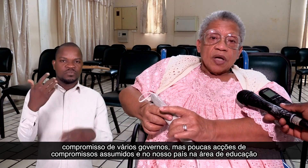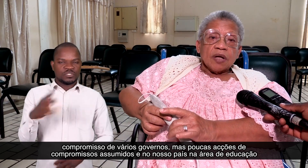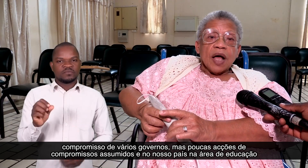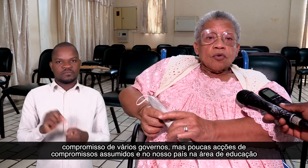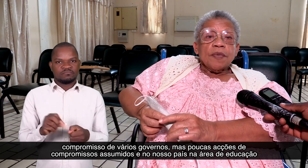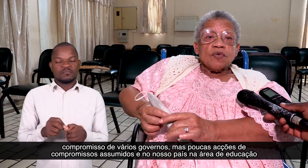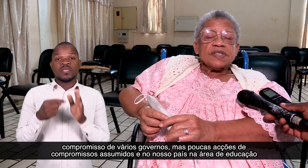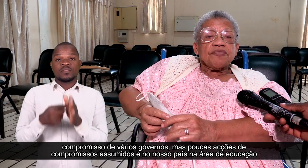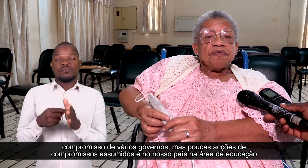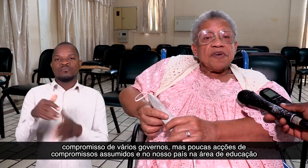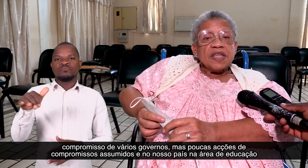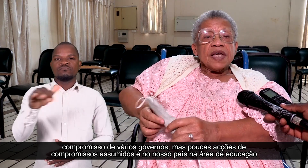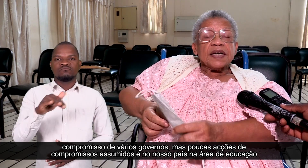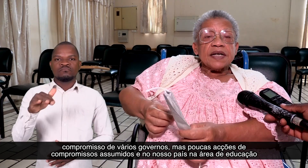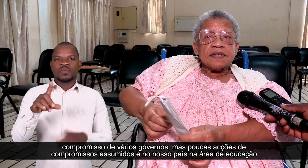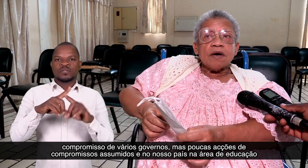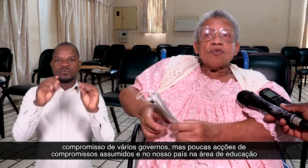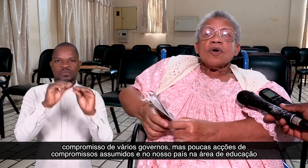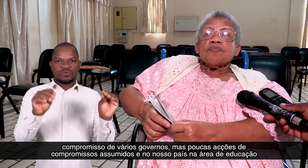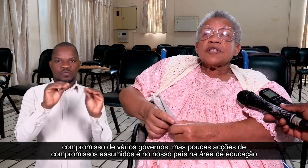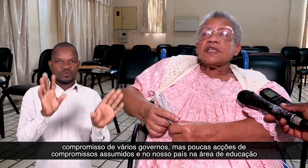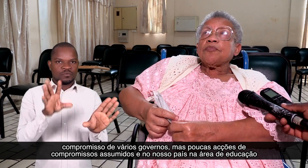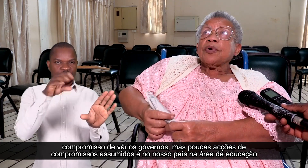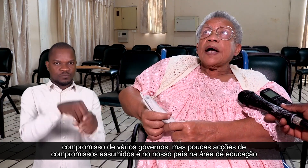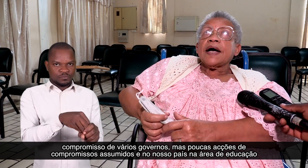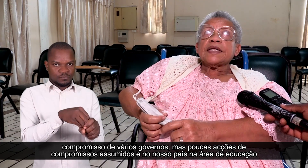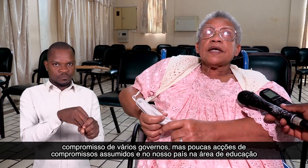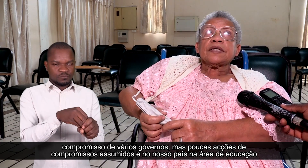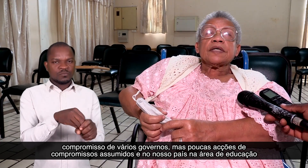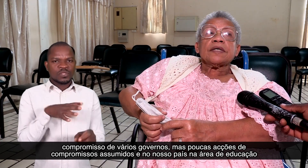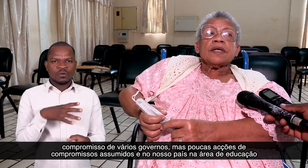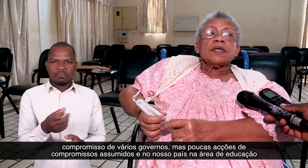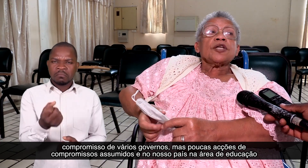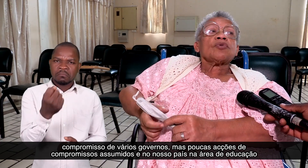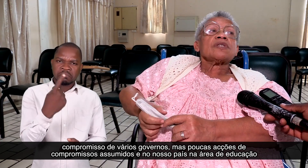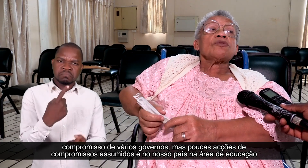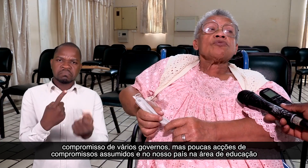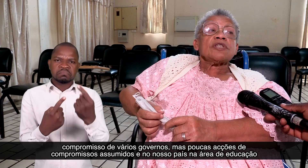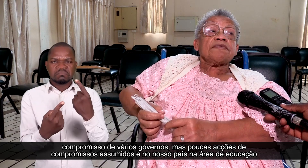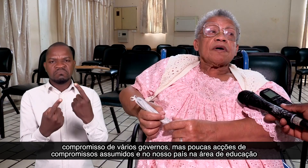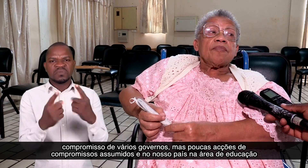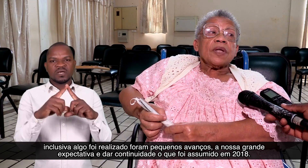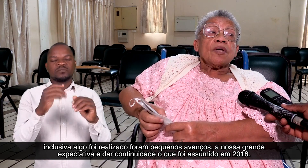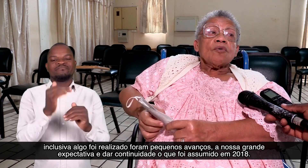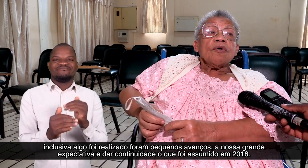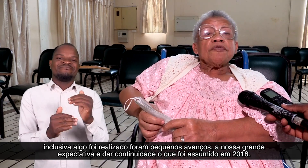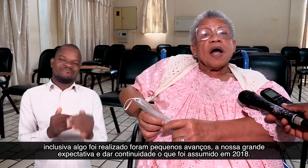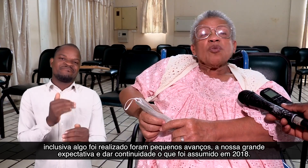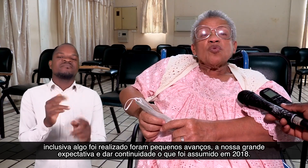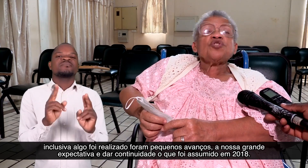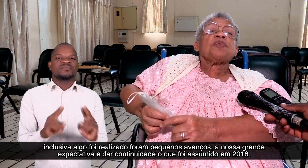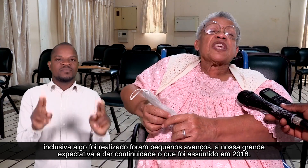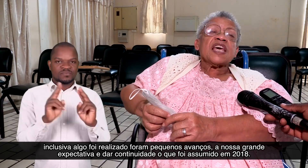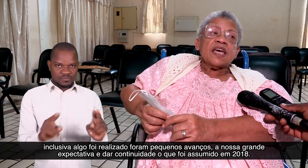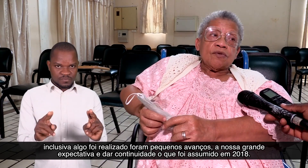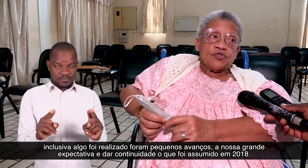país, alguma coisa foi feita em relação, por exemplo, à área da educação inclusiva. Houve